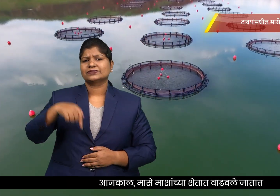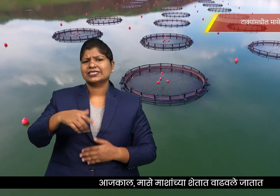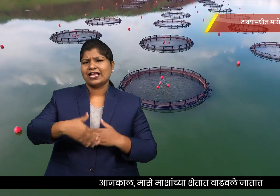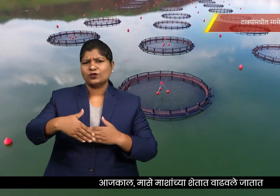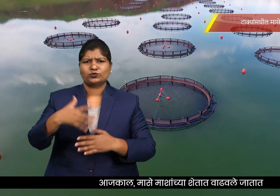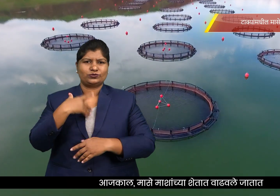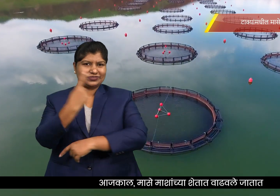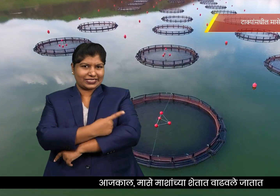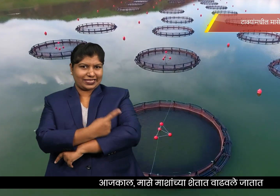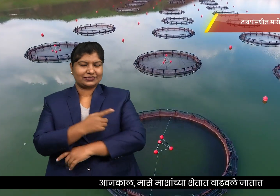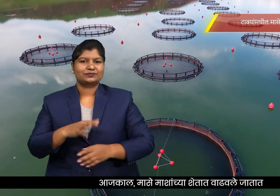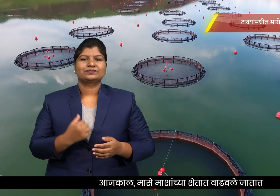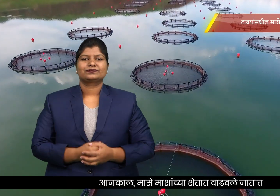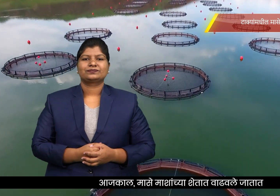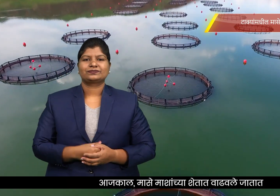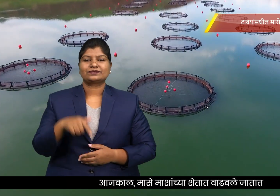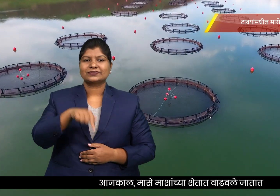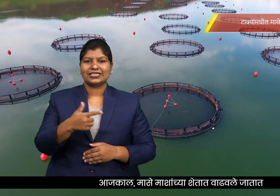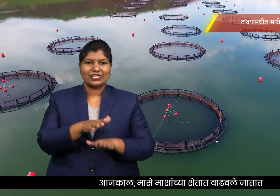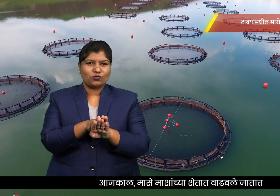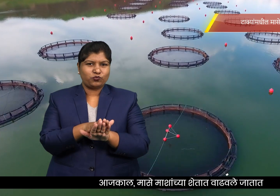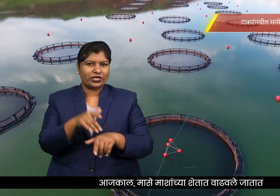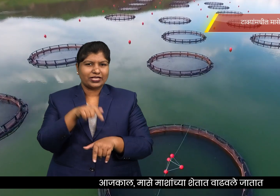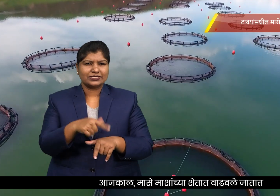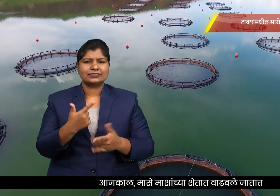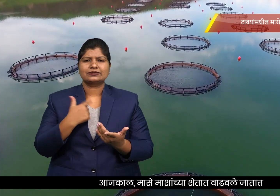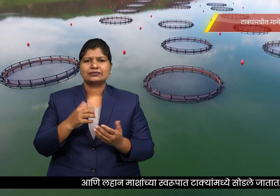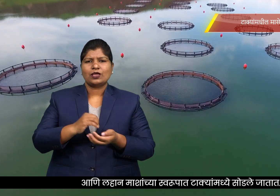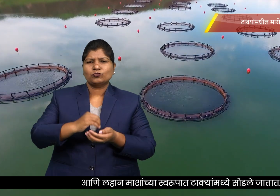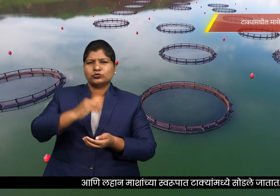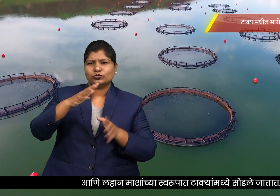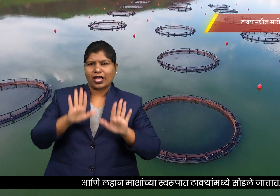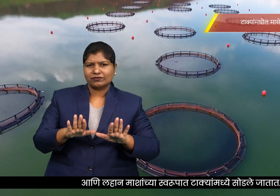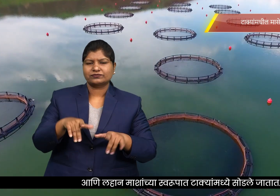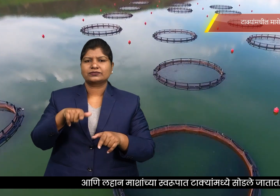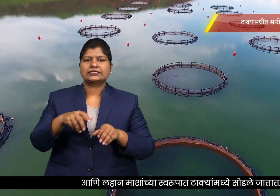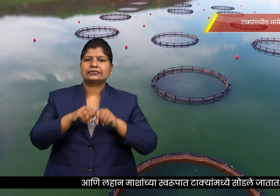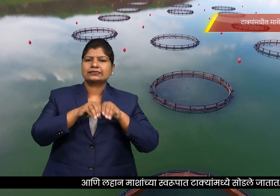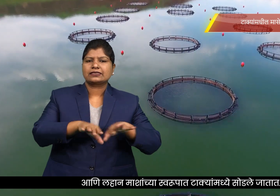आजकाल मासे माशांच्या शेतात वाढवले जातात आणि लहान